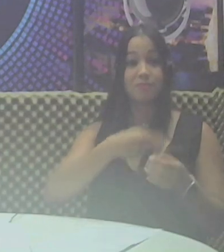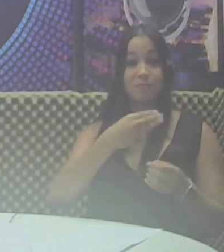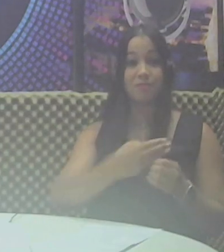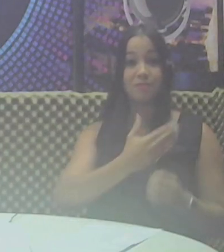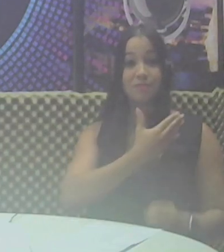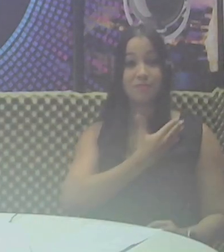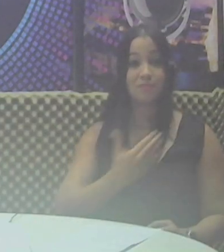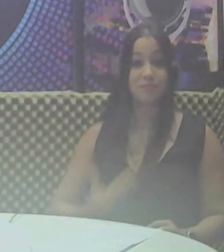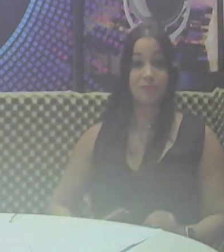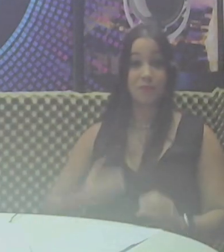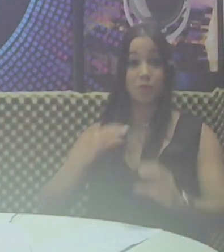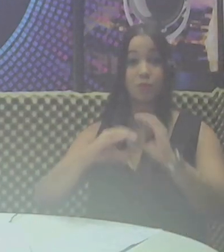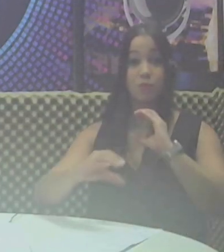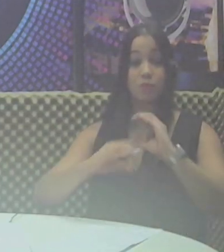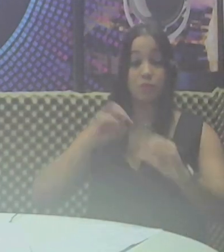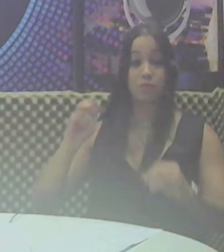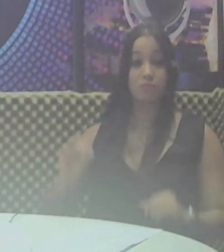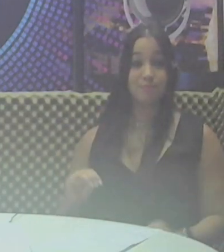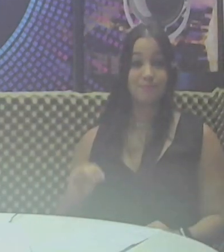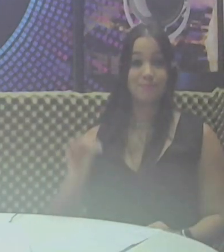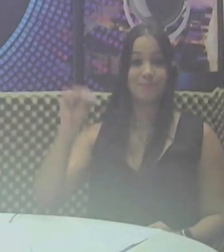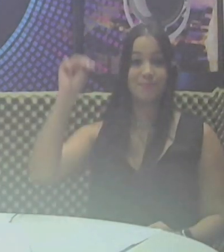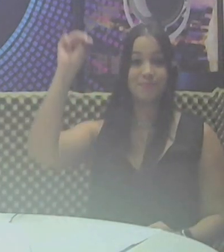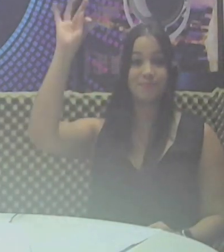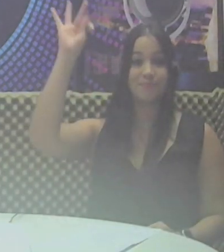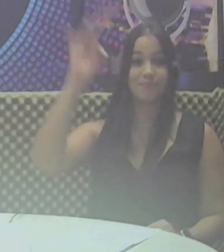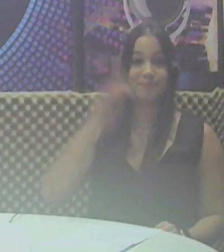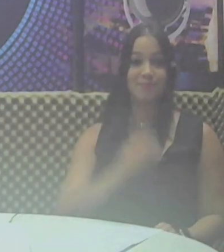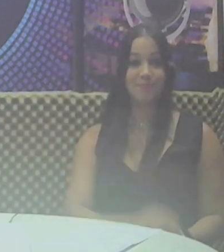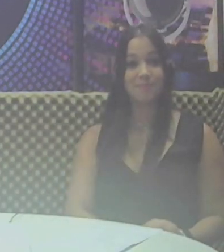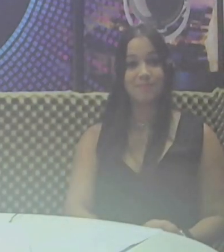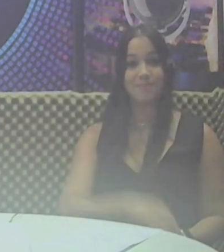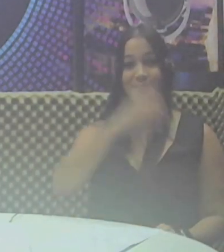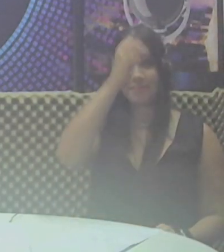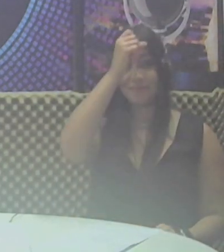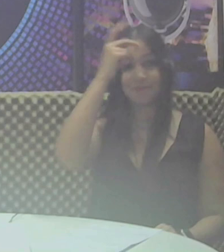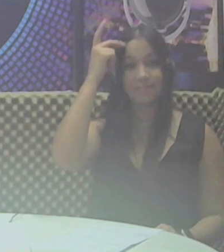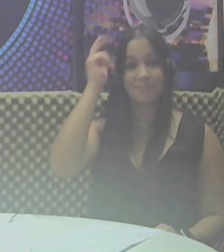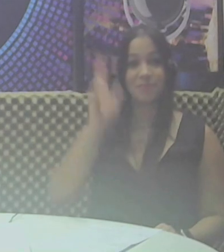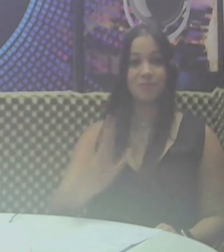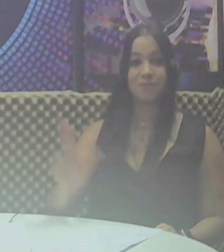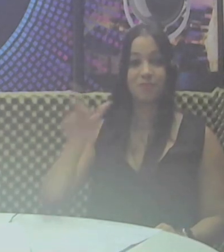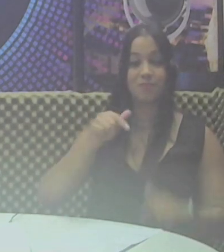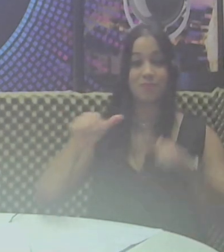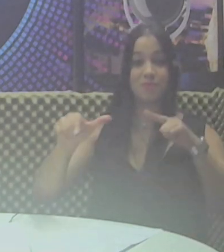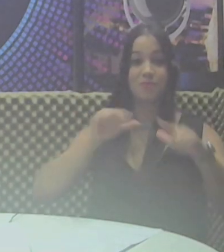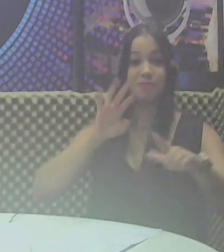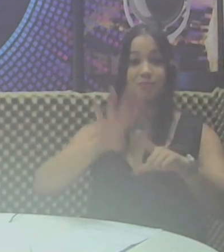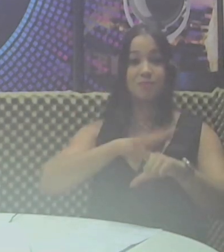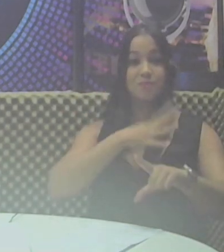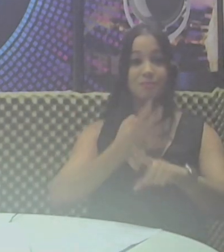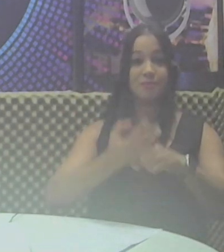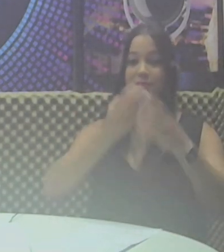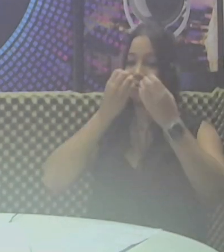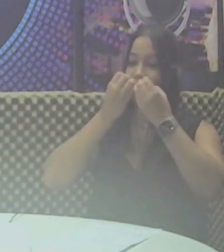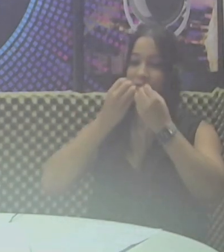Governo e Comunicação, Marco Túlio de Castro Kalimann. Prefeitura de Uberlândia. Fazer mais, fazer